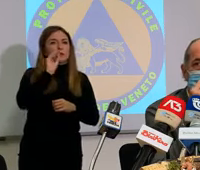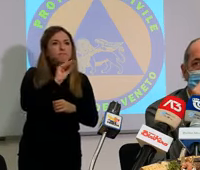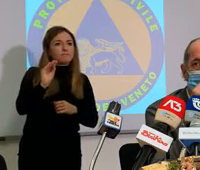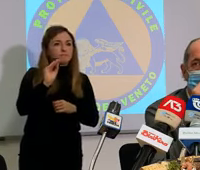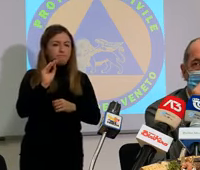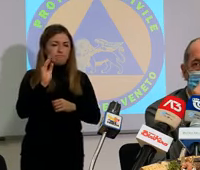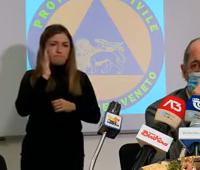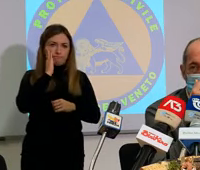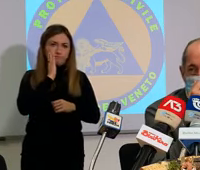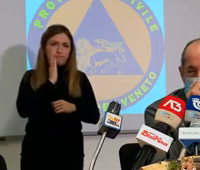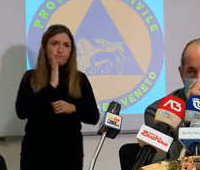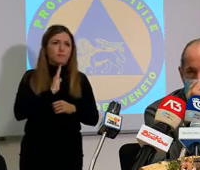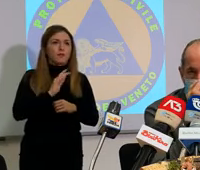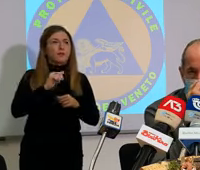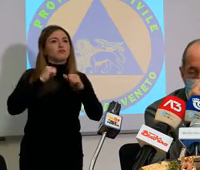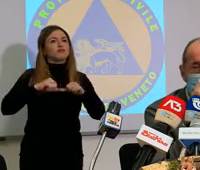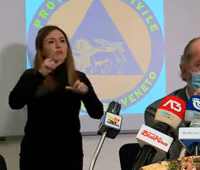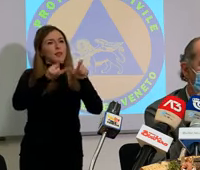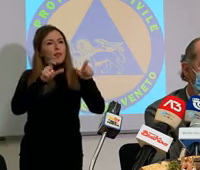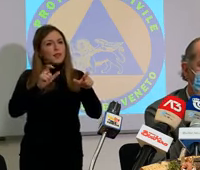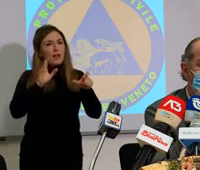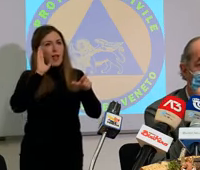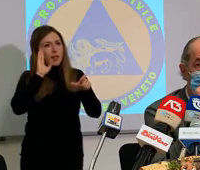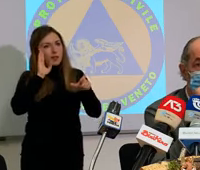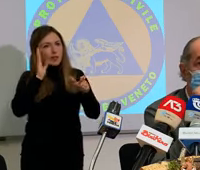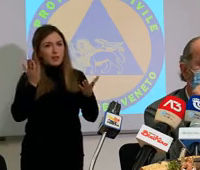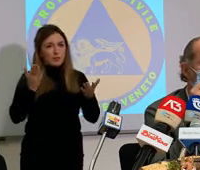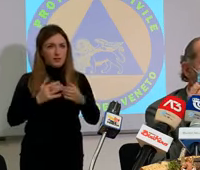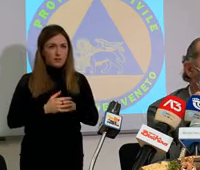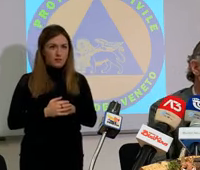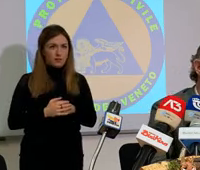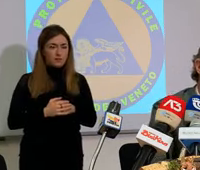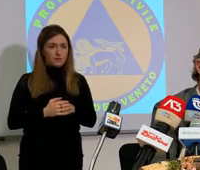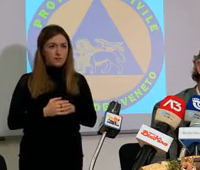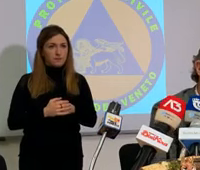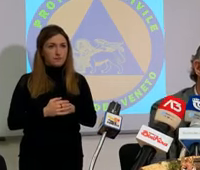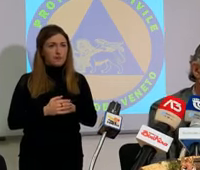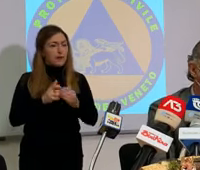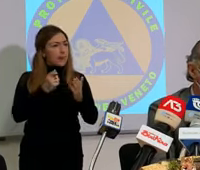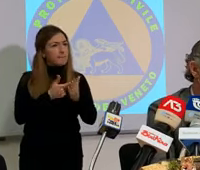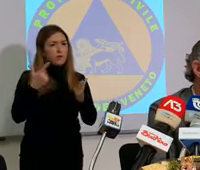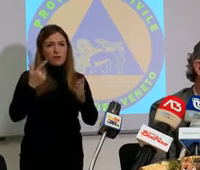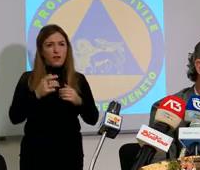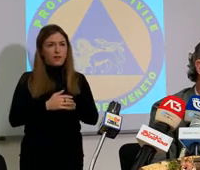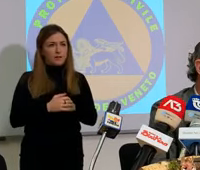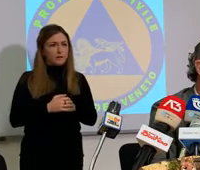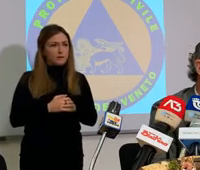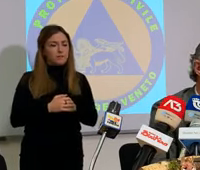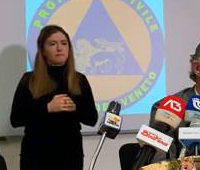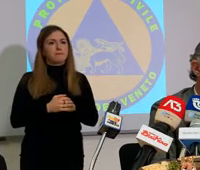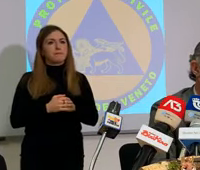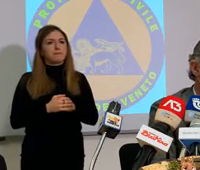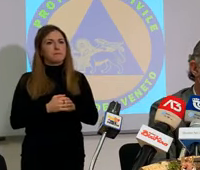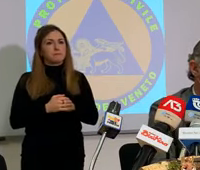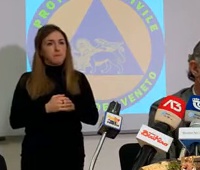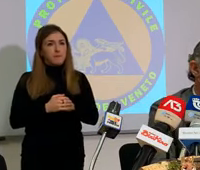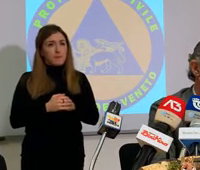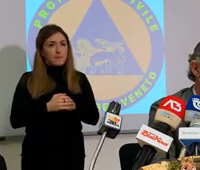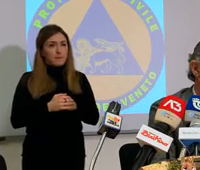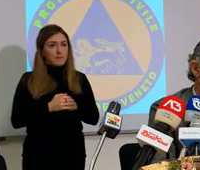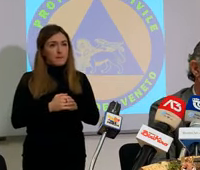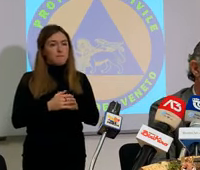all'attenzione che chiediamo i cittadini è un tema per noi importante perché l'unica elemento differenziale che oggi si può inserire in questo piano